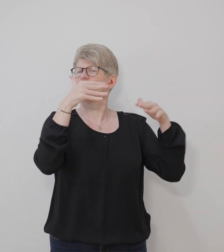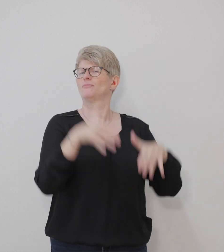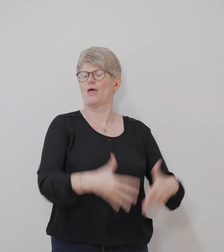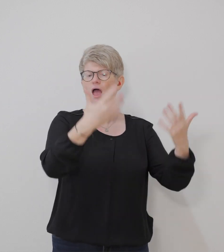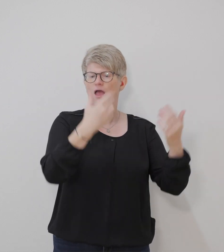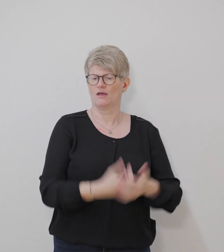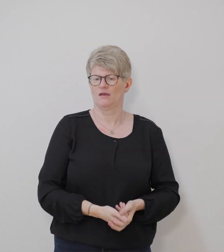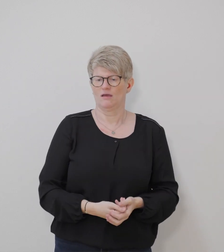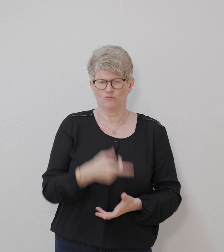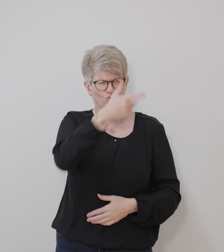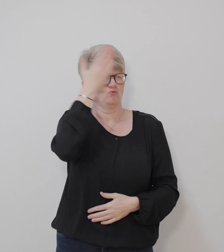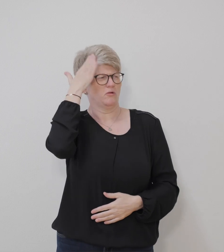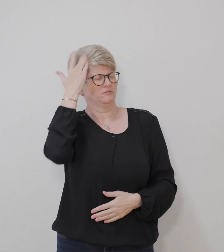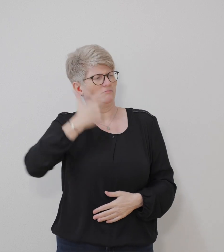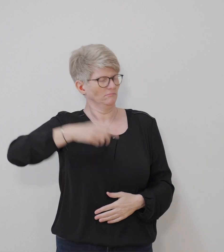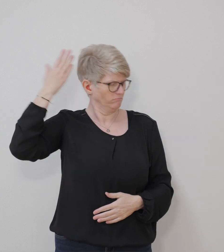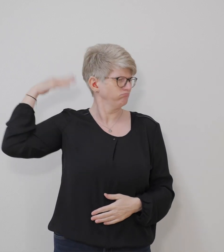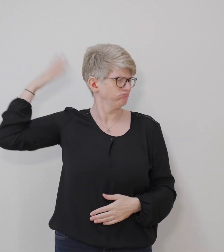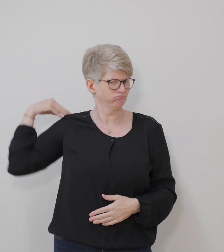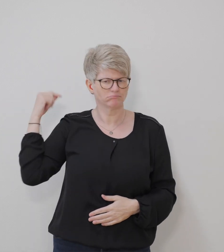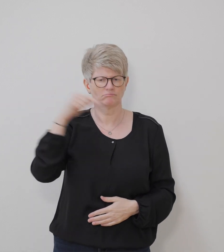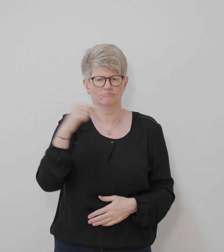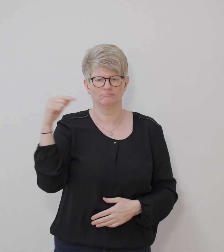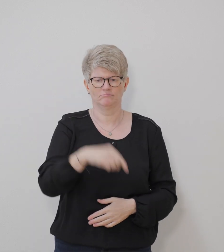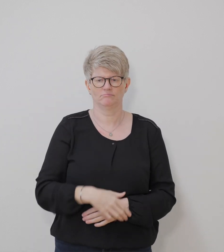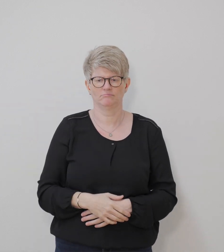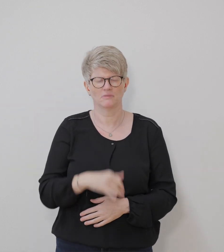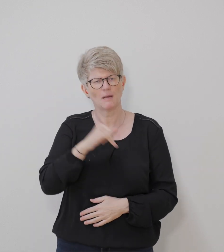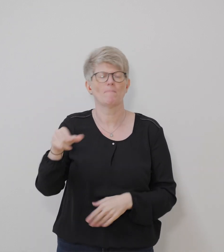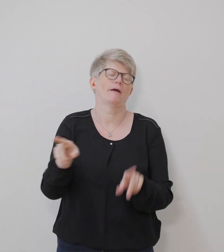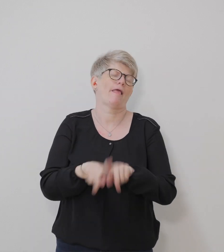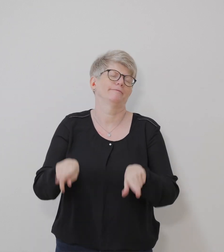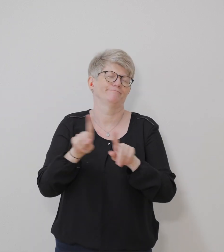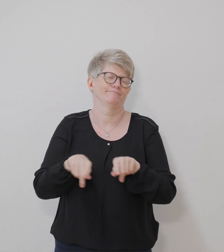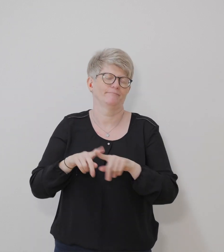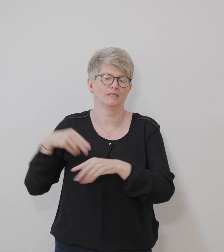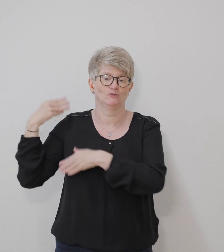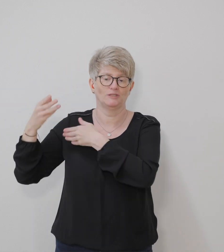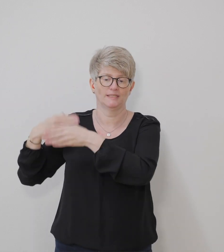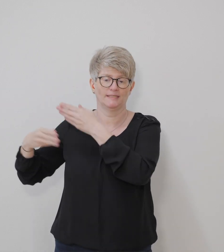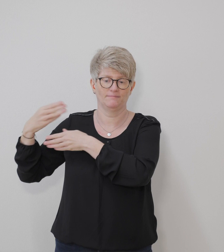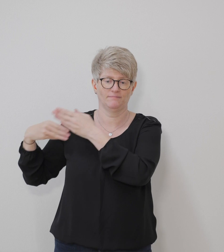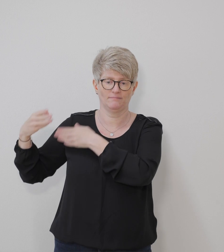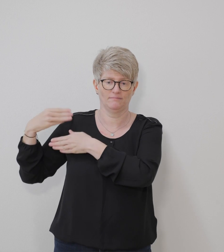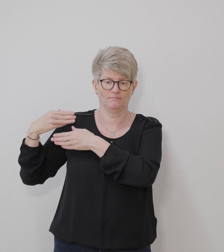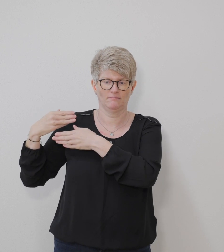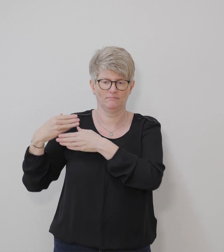Nun bin ich schon wieder da. Sie kennen mich vom letzten Mal. Wieder die alte Geschichte.